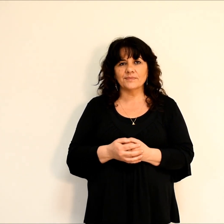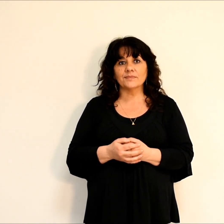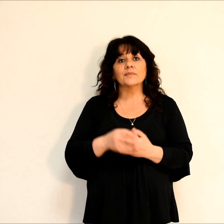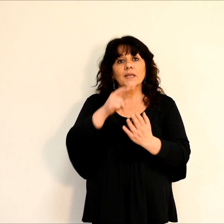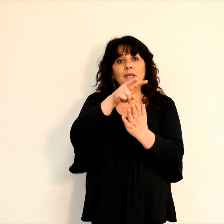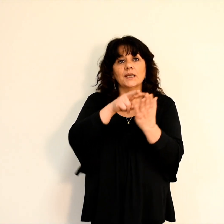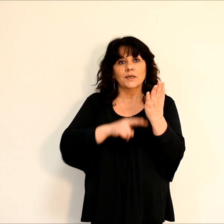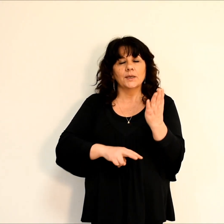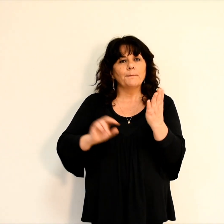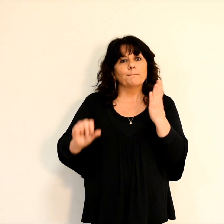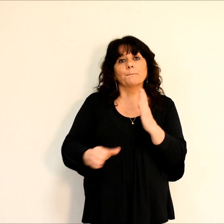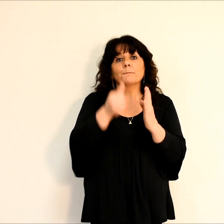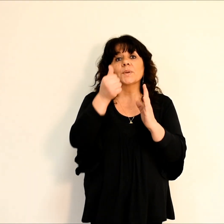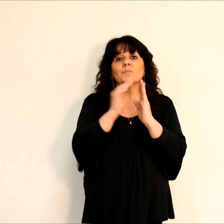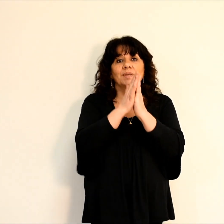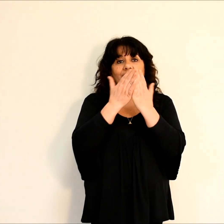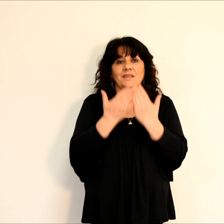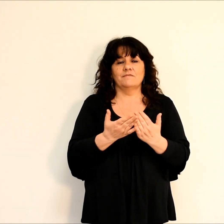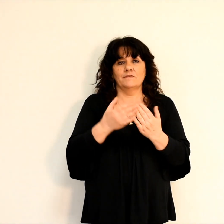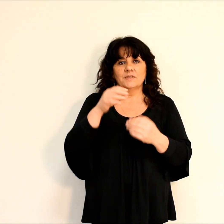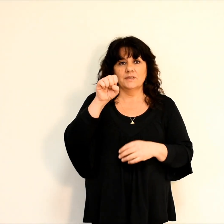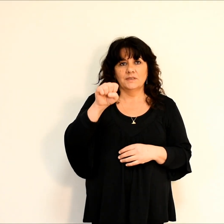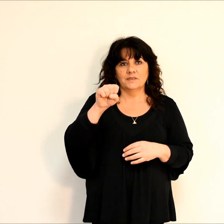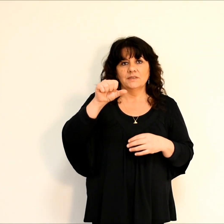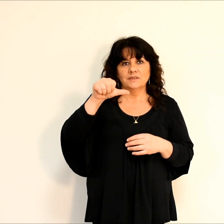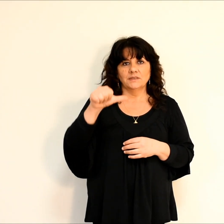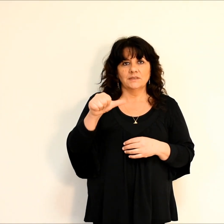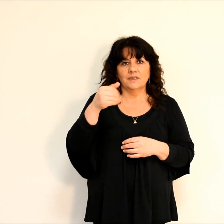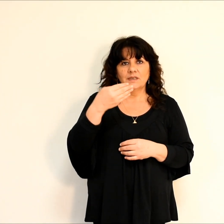Lecture du premier livre de Samuel.